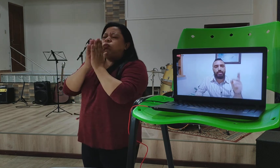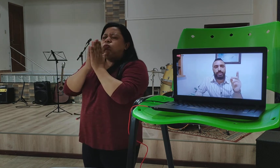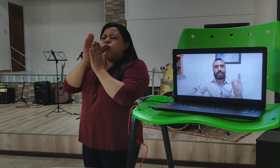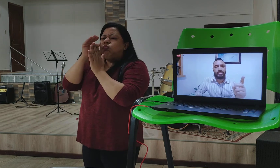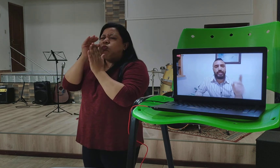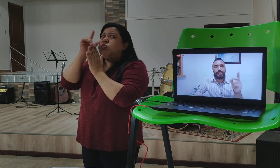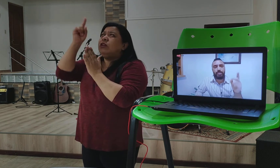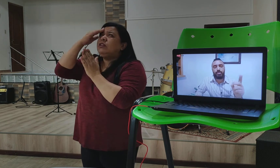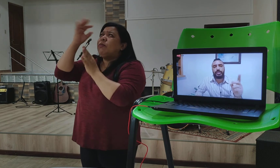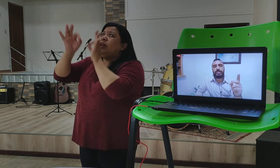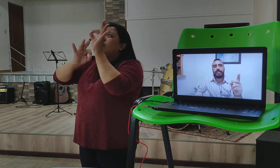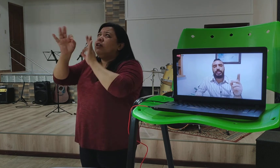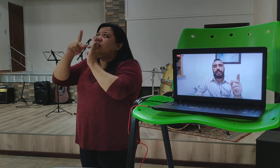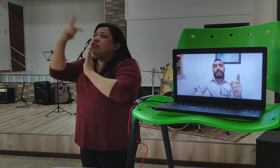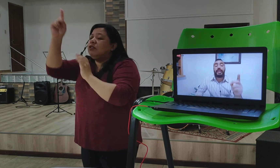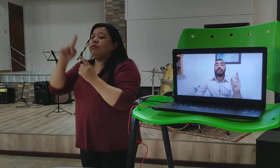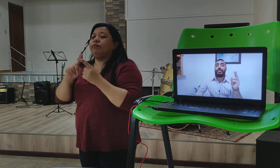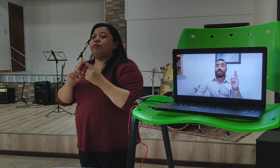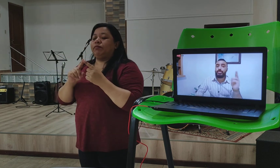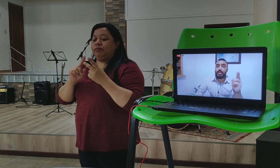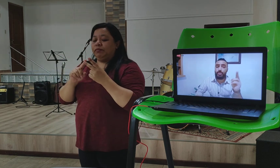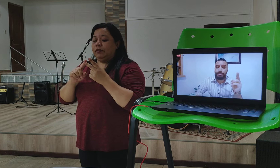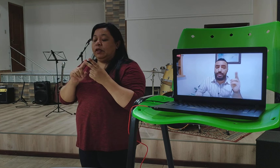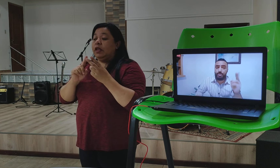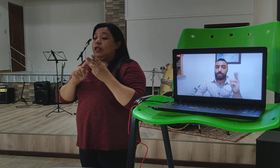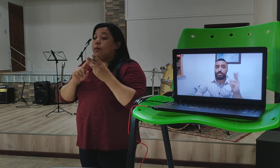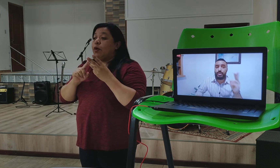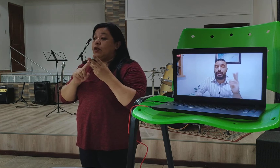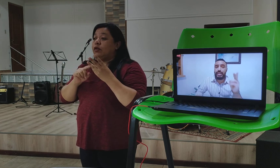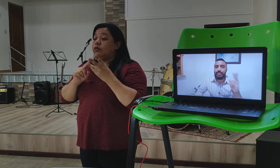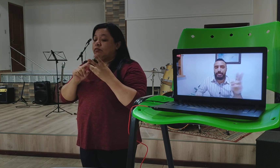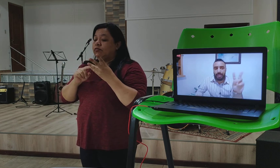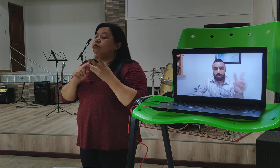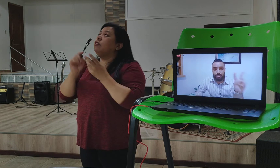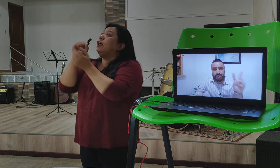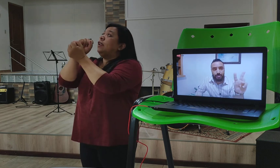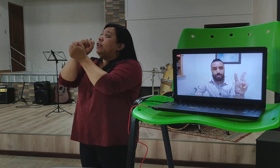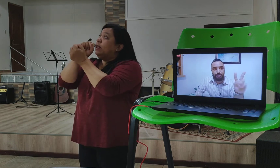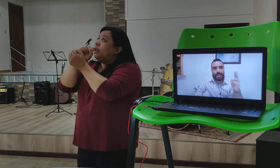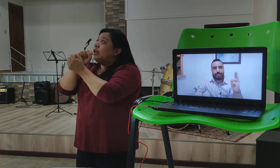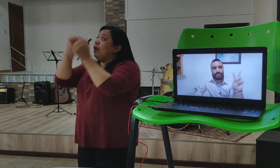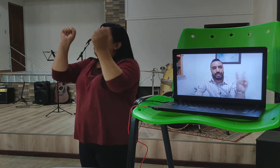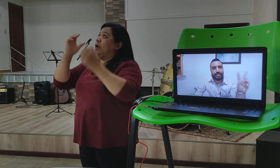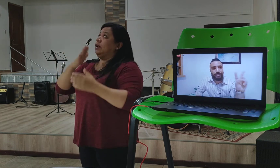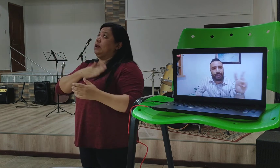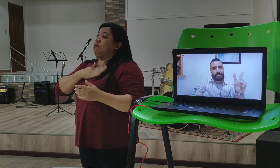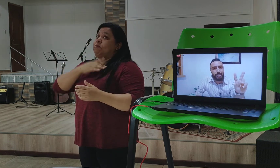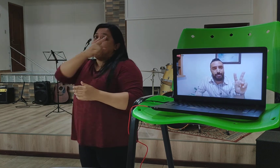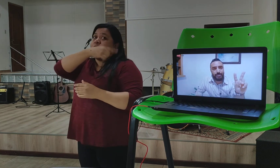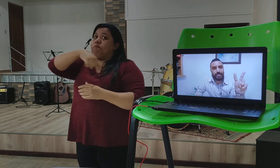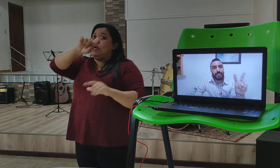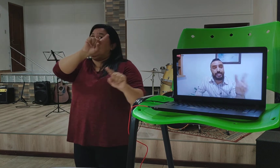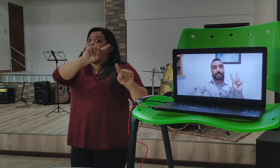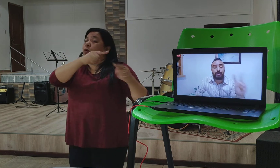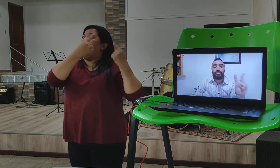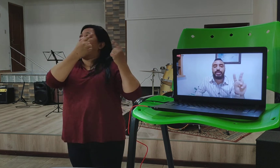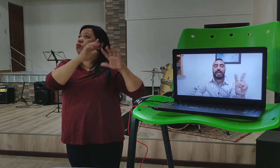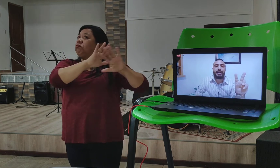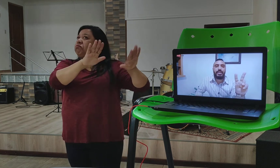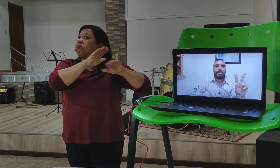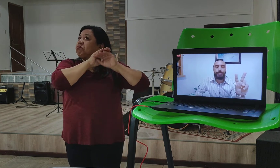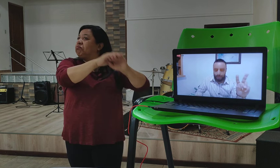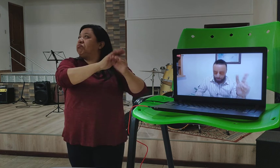Deus, querendo entender, querendo conhecer. Ele ora ao Senhor pedindo que o Senhor dê livramento, em segundo lugar, vou fazer assim que fica melhor para vocês verem, em